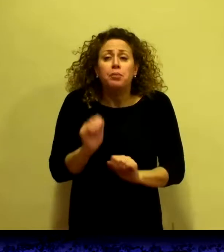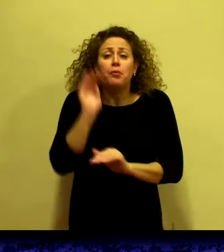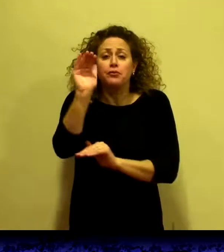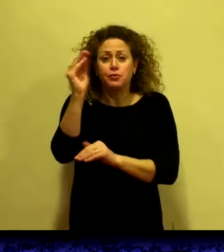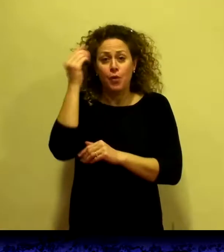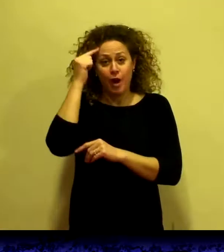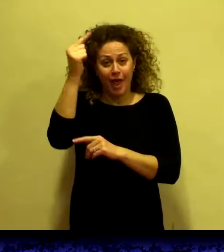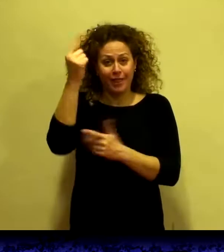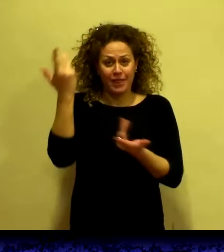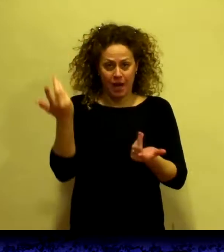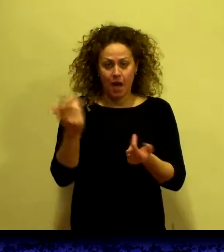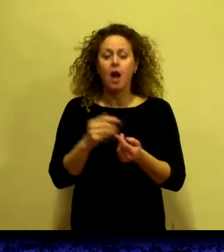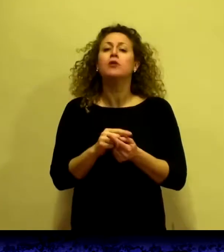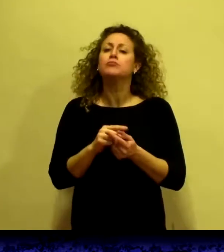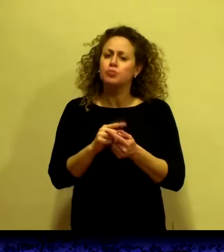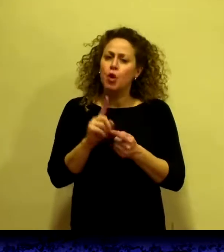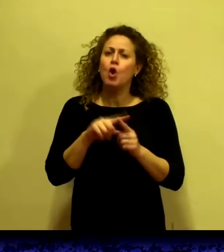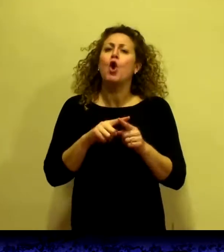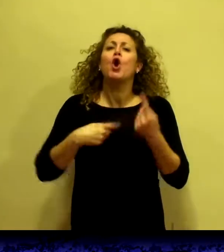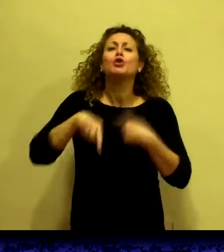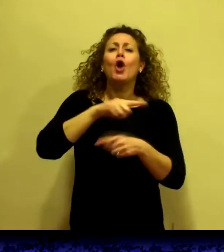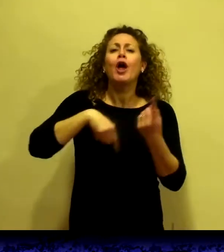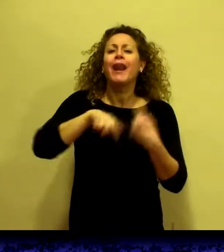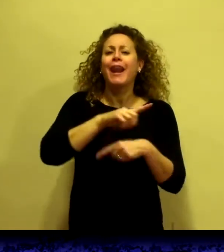Tornei di Magic li organizzeremo sicuramente.